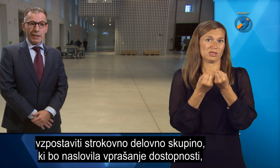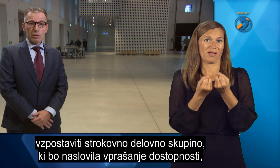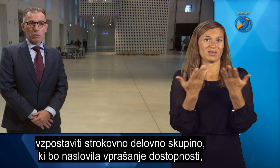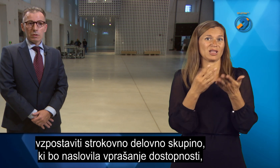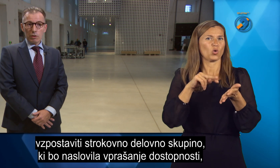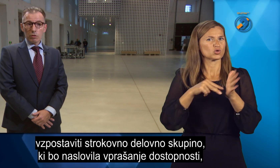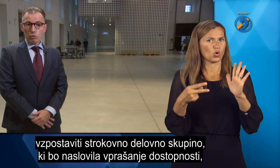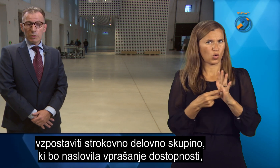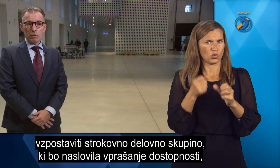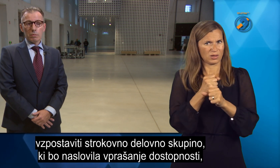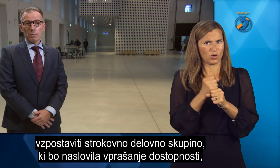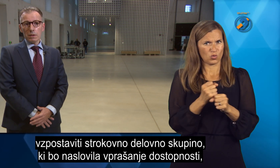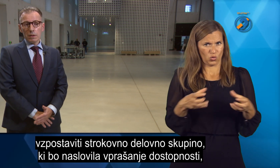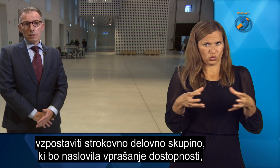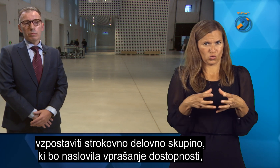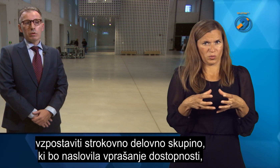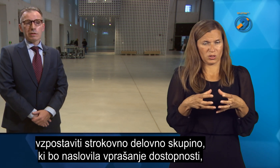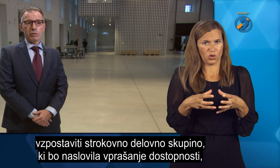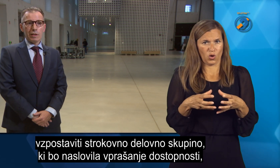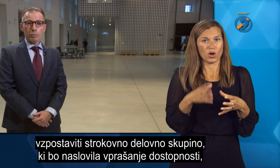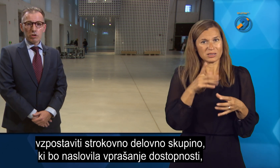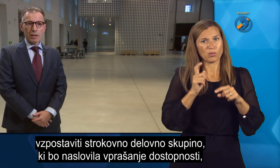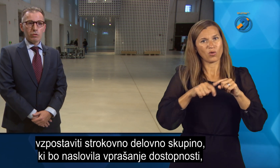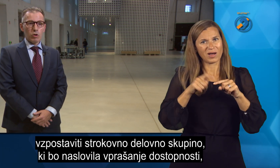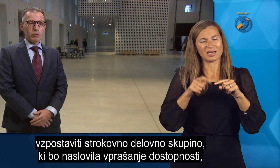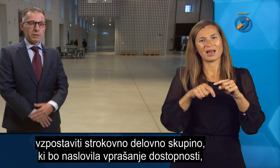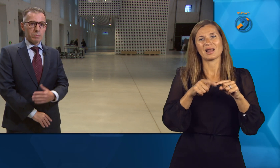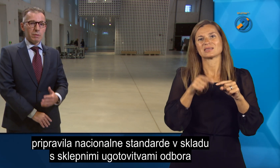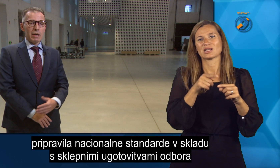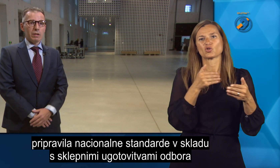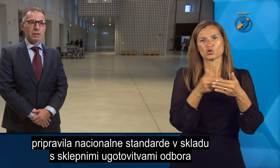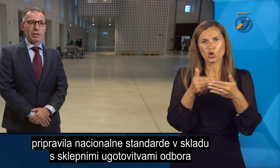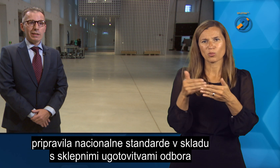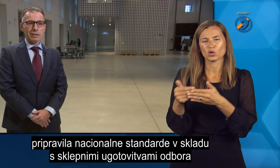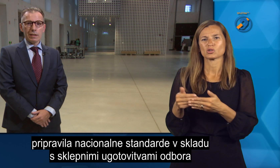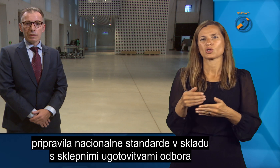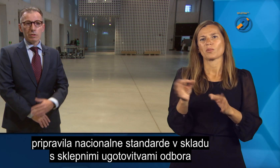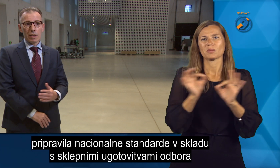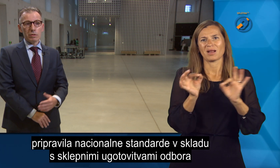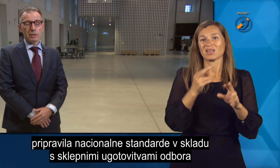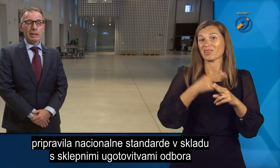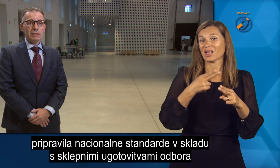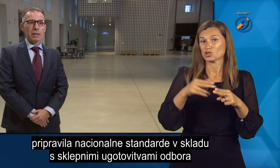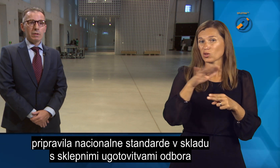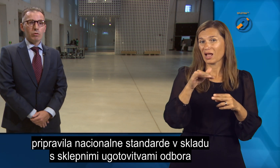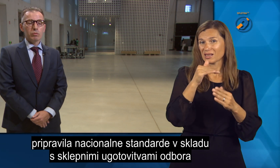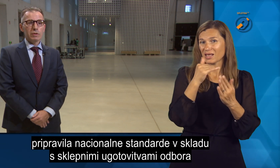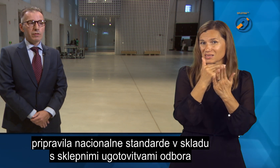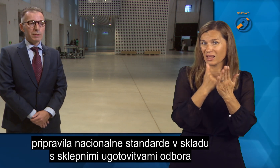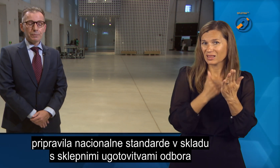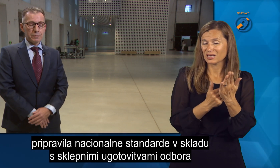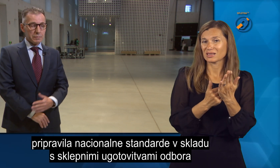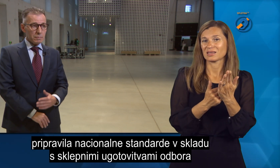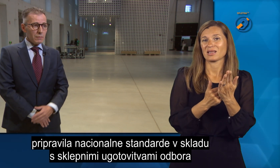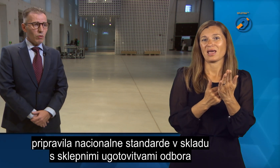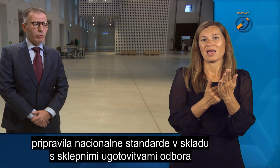vzpostaviti ekspertno delovno skupino, ki bo naslovila vprašanje dostopnosti, pripravila nacionalne standarde v skladu z sklepnimi